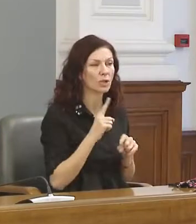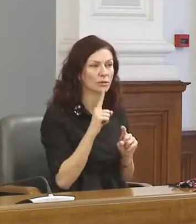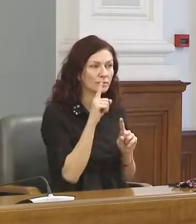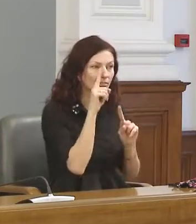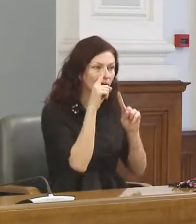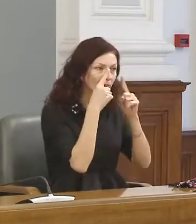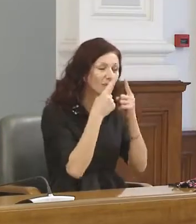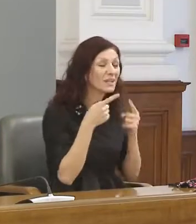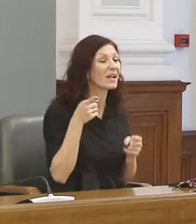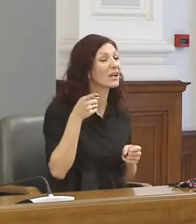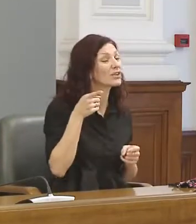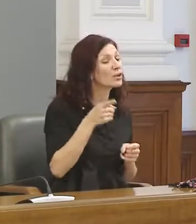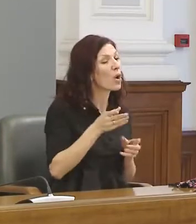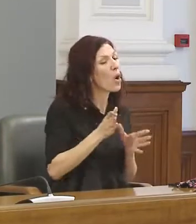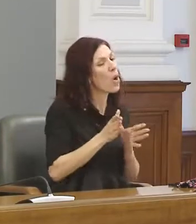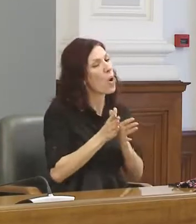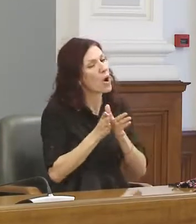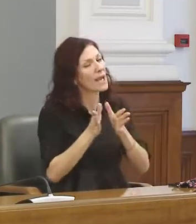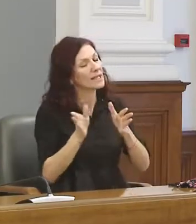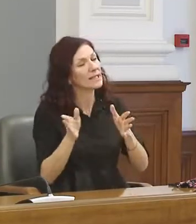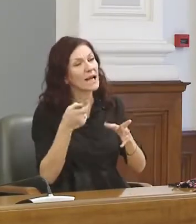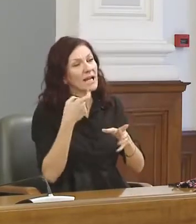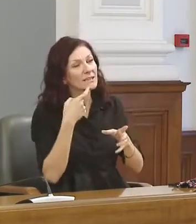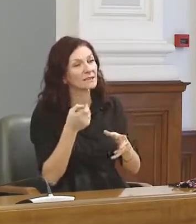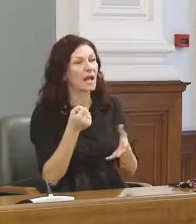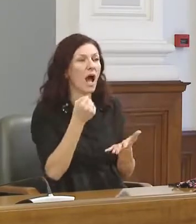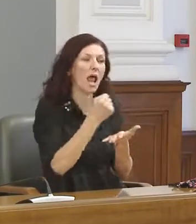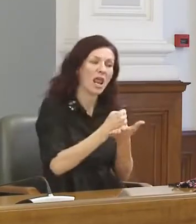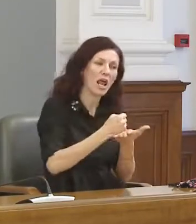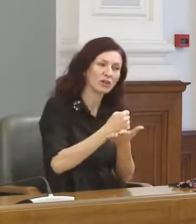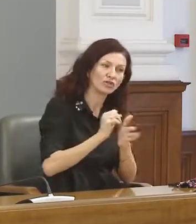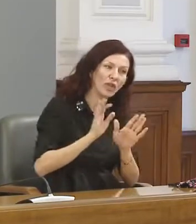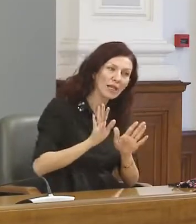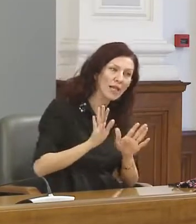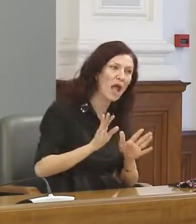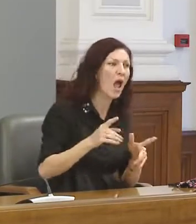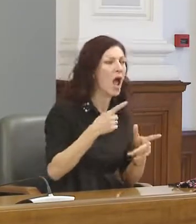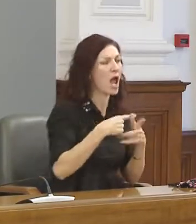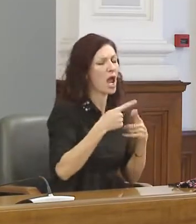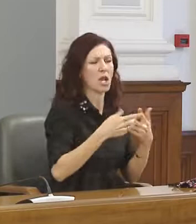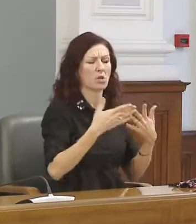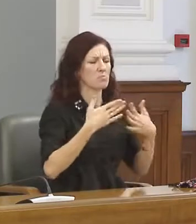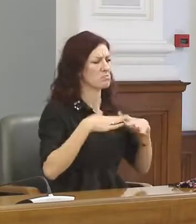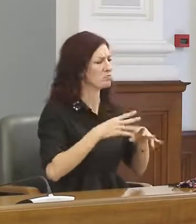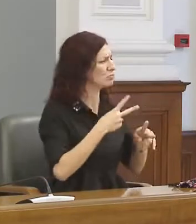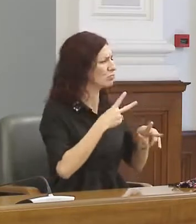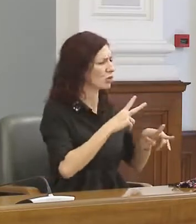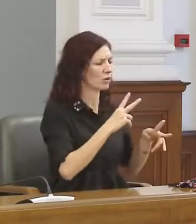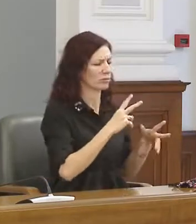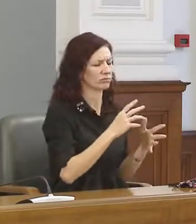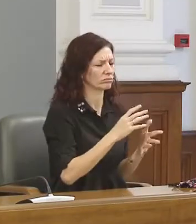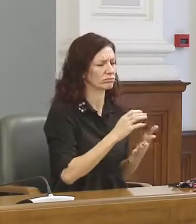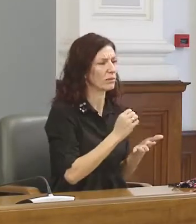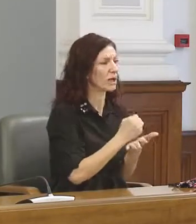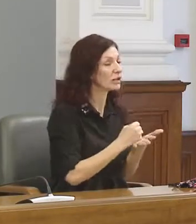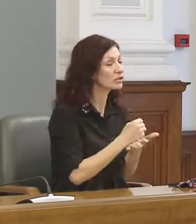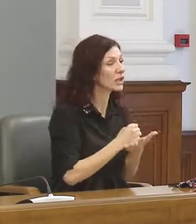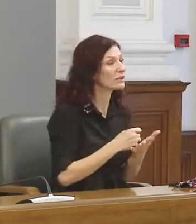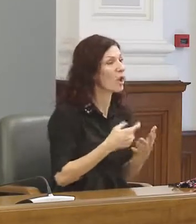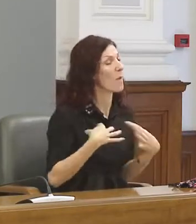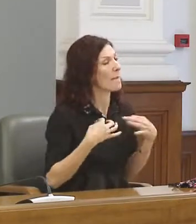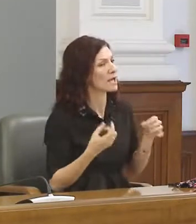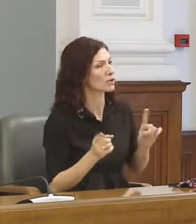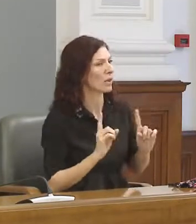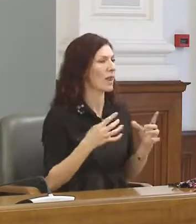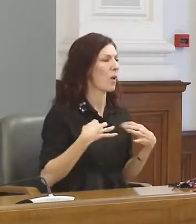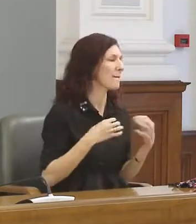е ориентиран колектива за лечение ли е и наистина представлява ли опасност за тези, които ще го лекуват. Освен това, нещо много